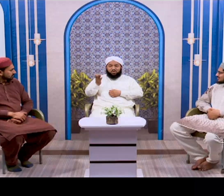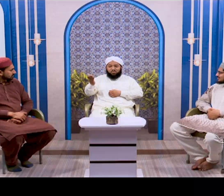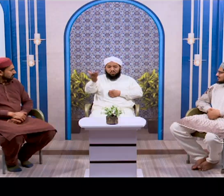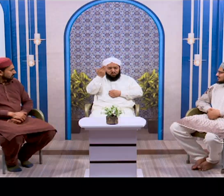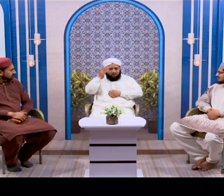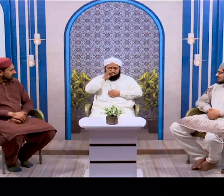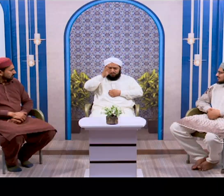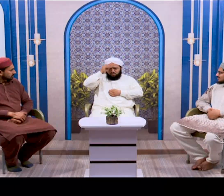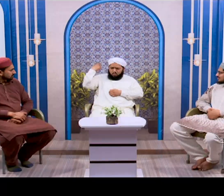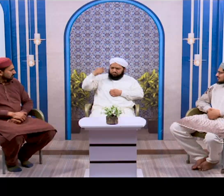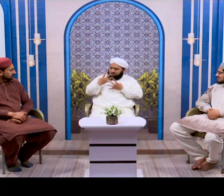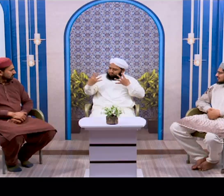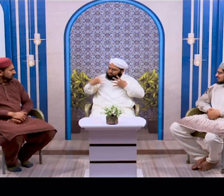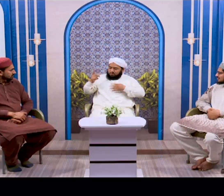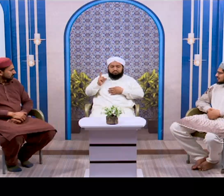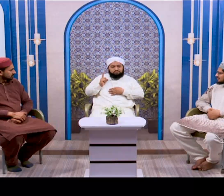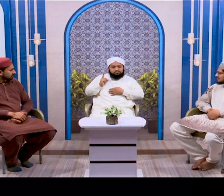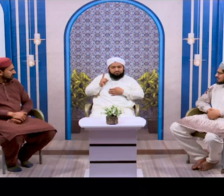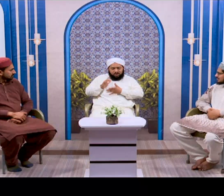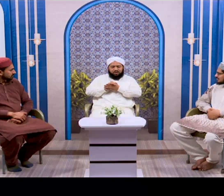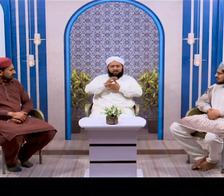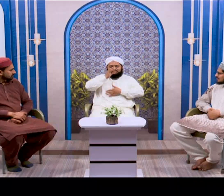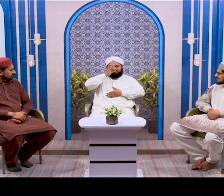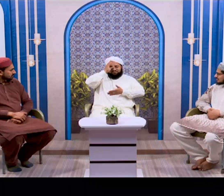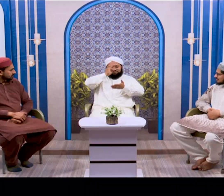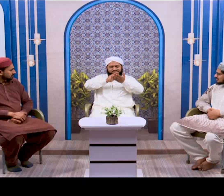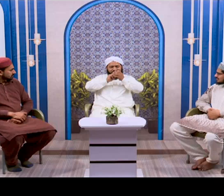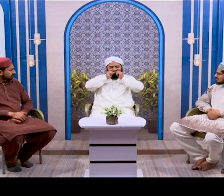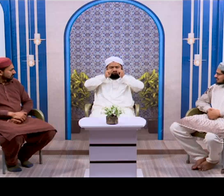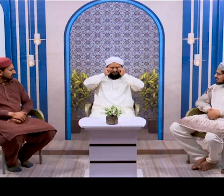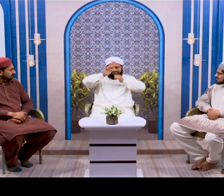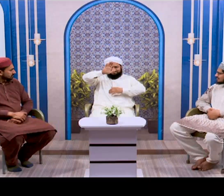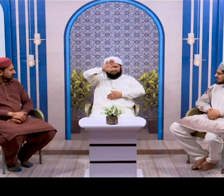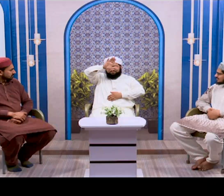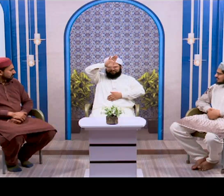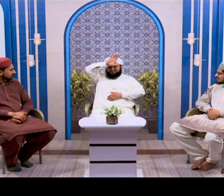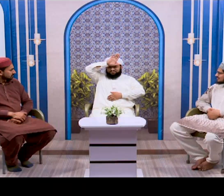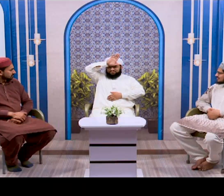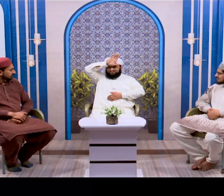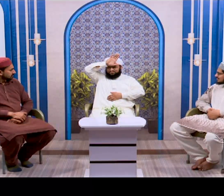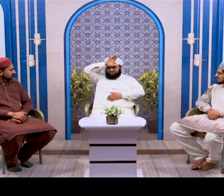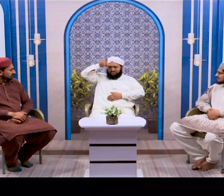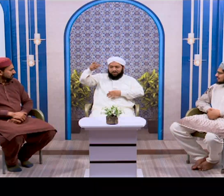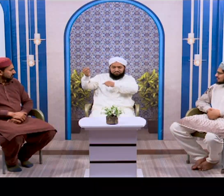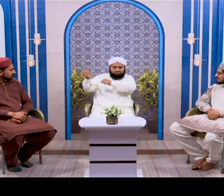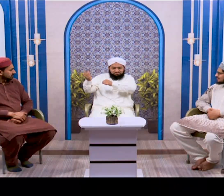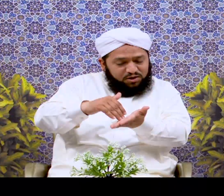کر رہے تھے۔ جیسے ہی معراج کے دولہا صلی اللہ علیہ وآلہ وصحبہ وسلم کی سواری پہنچی، سب